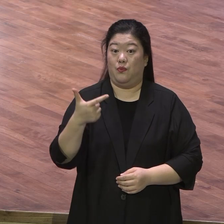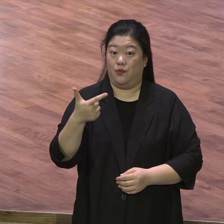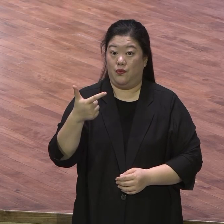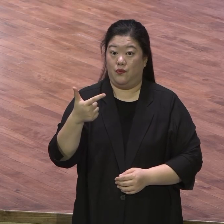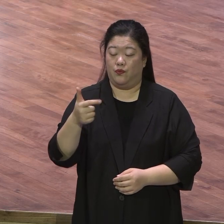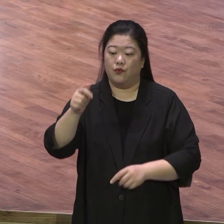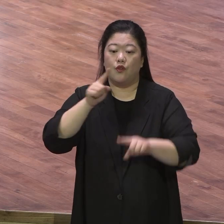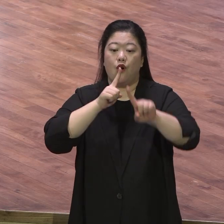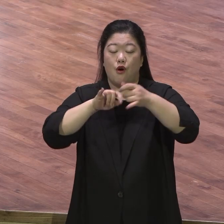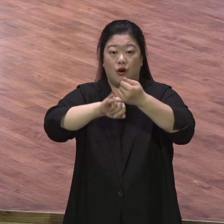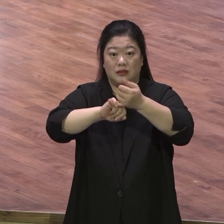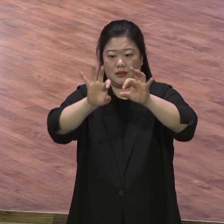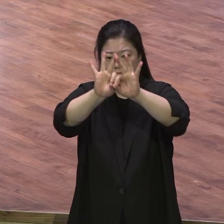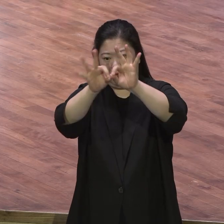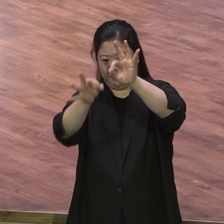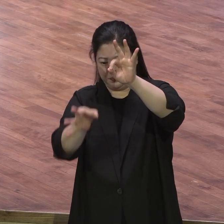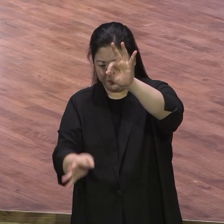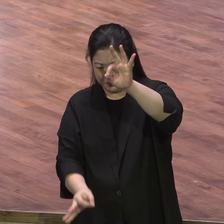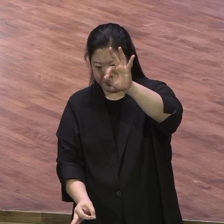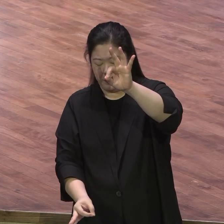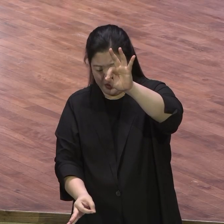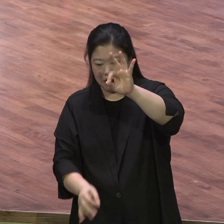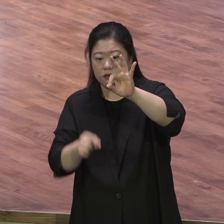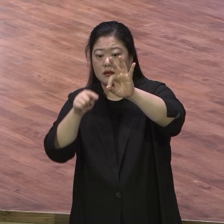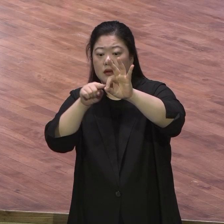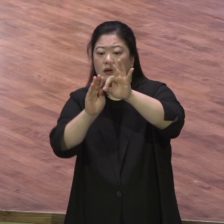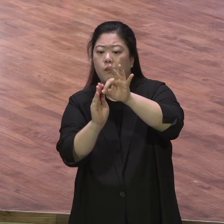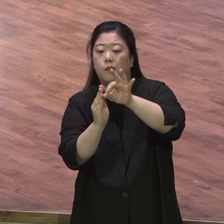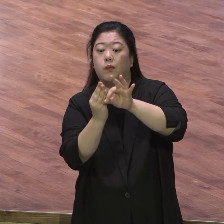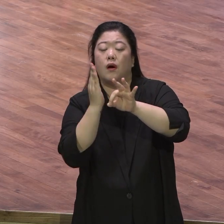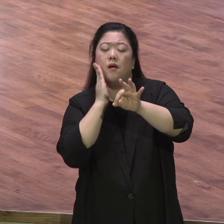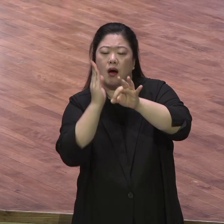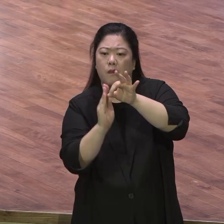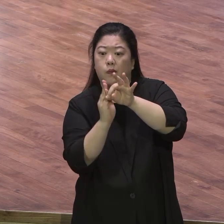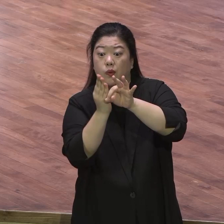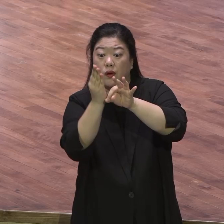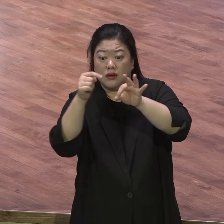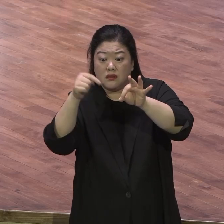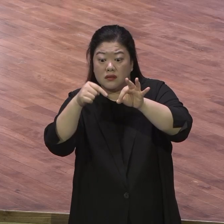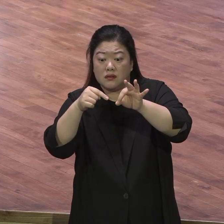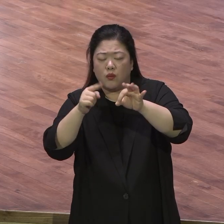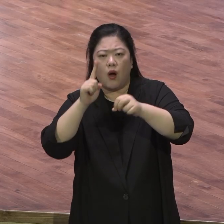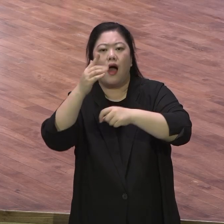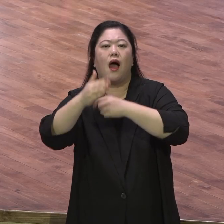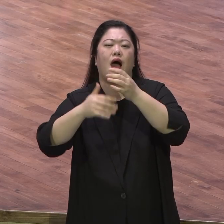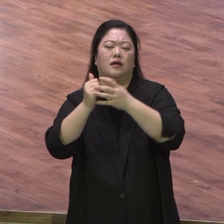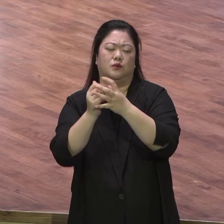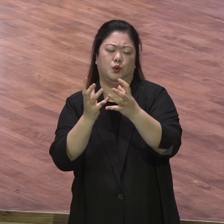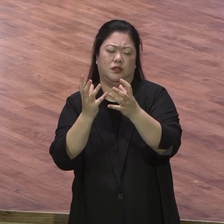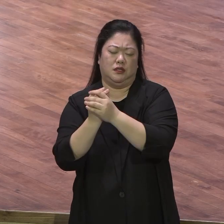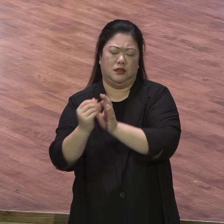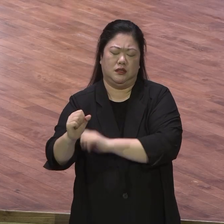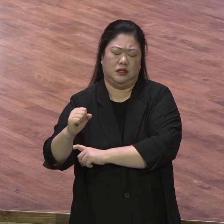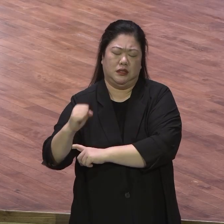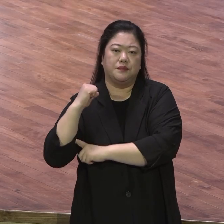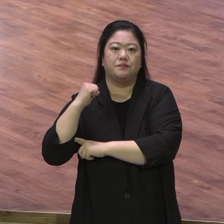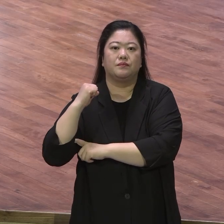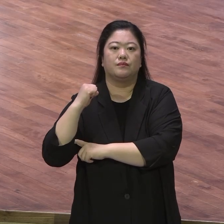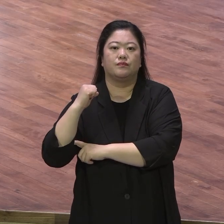안에 담벼진 것은 하나님의 절대주권이 무슨 말인지 아십니까? 하나님의